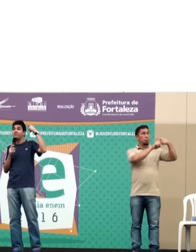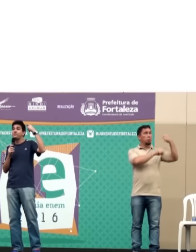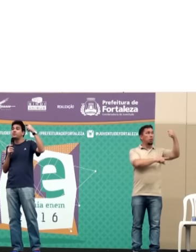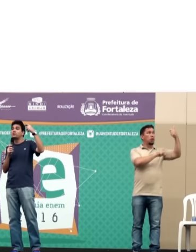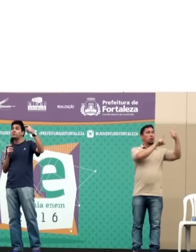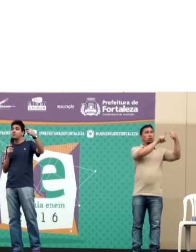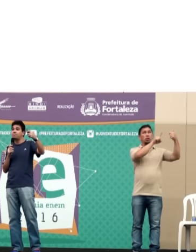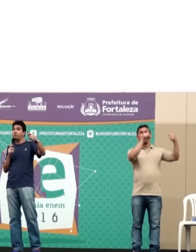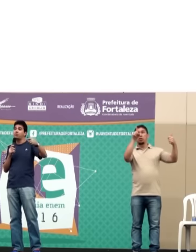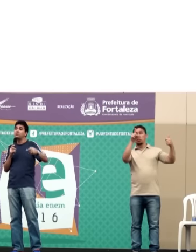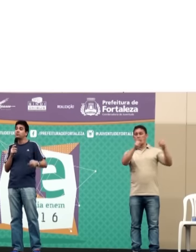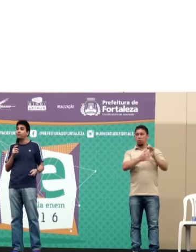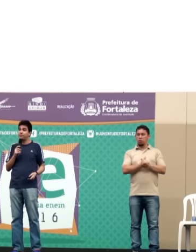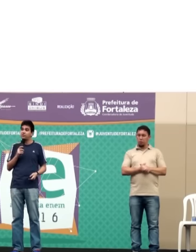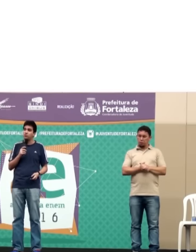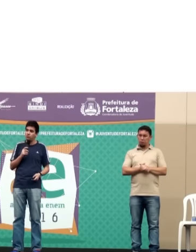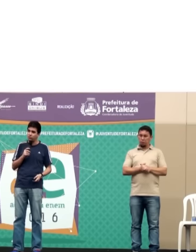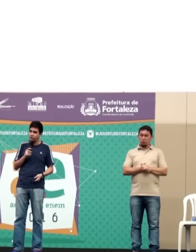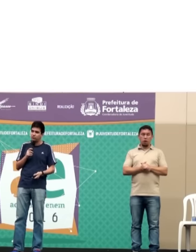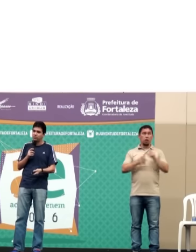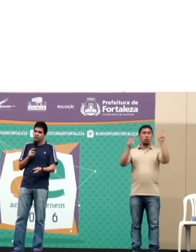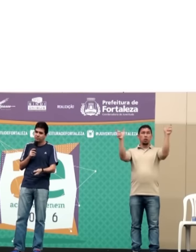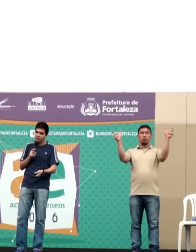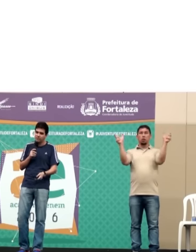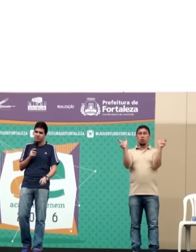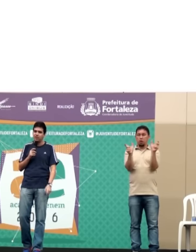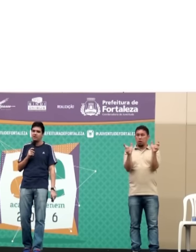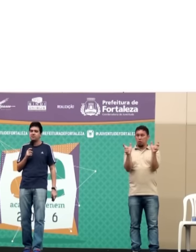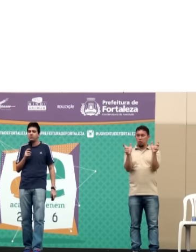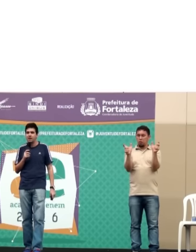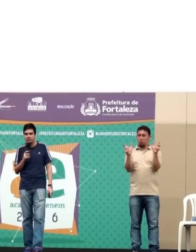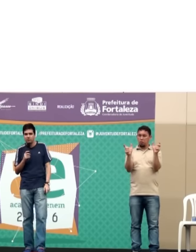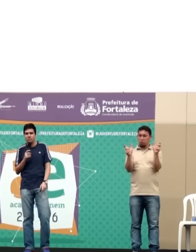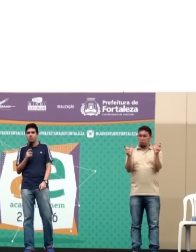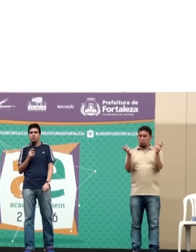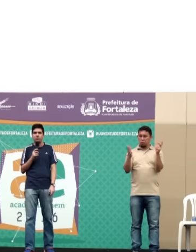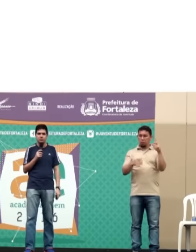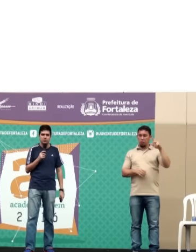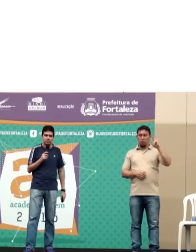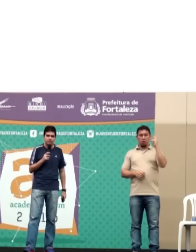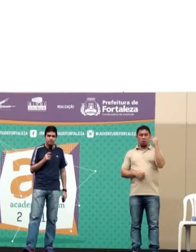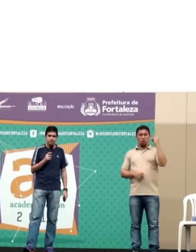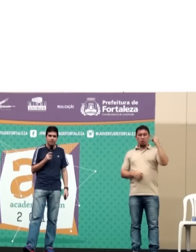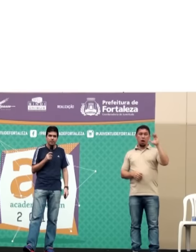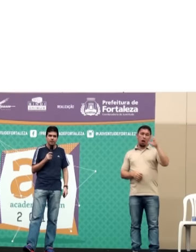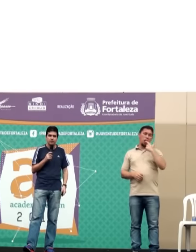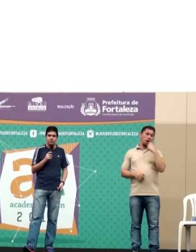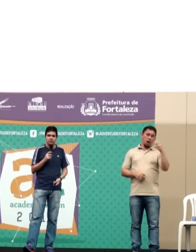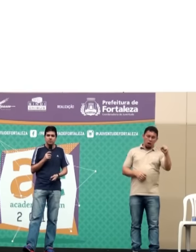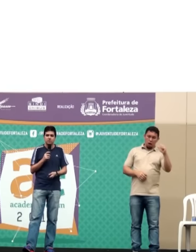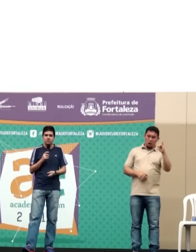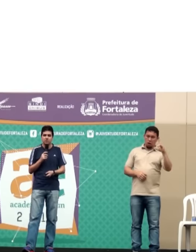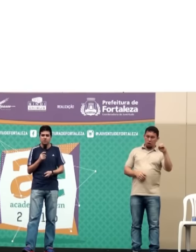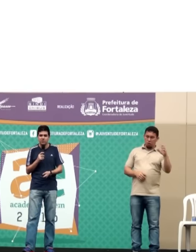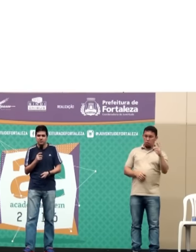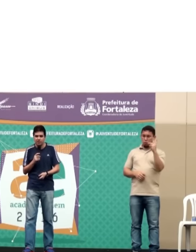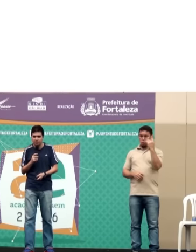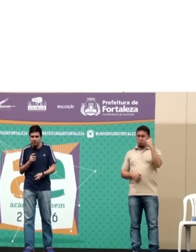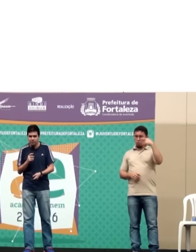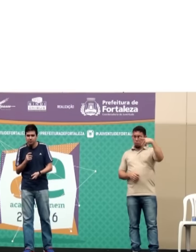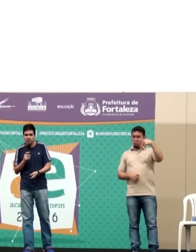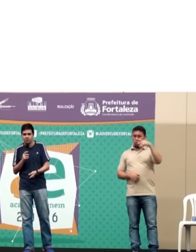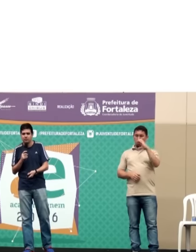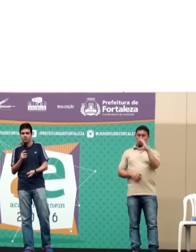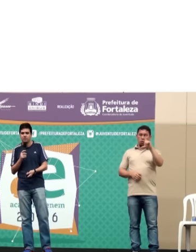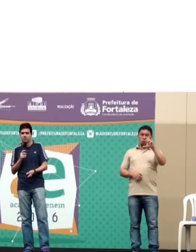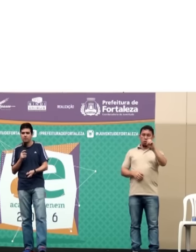que ter prefixo hipo, sufixo oso. Então, esse ácido é o ácido hipocloroso. Segundo